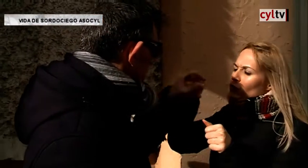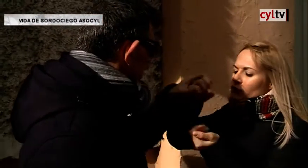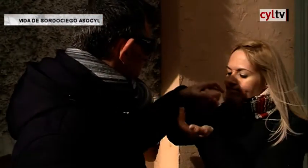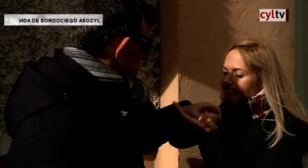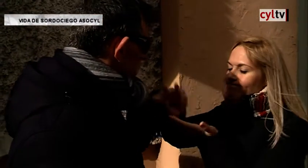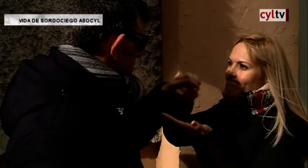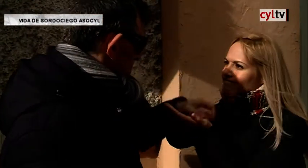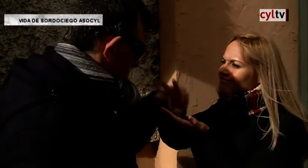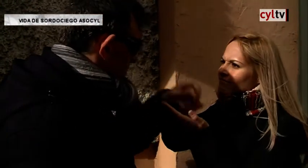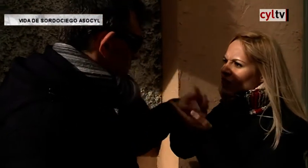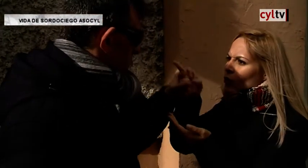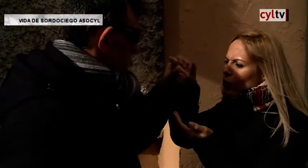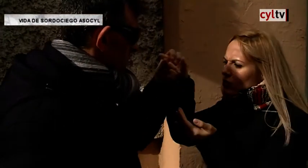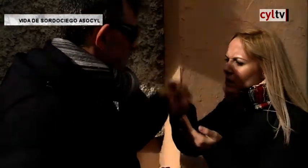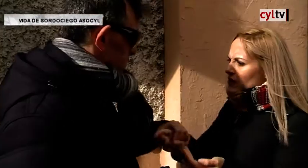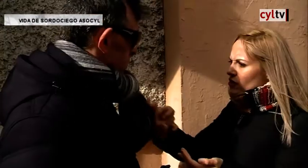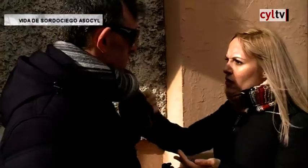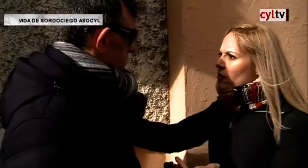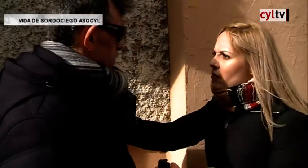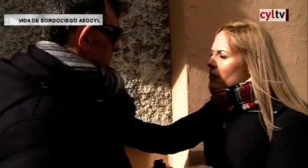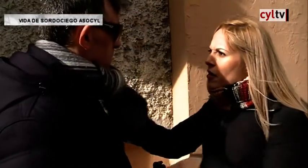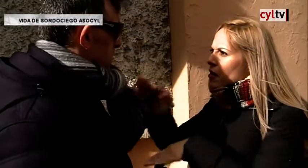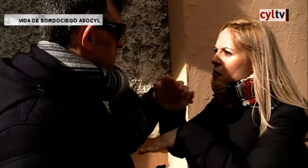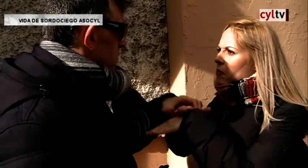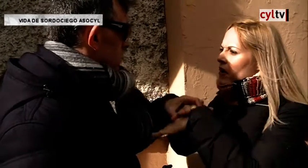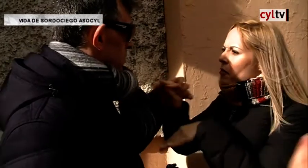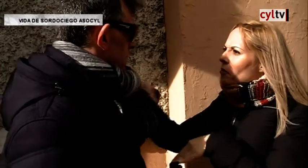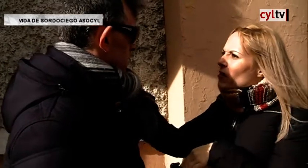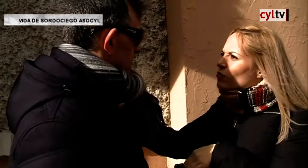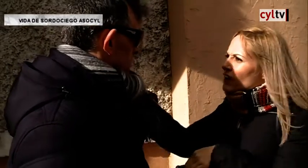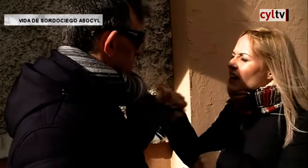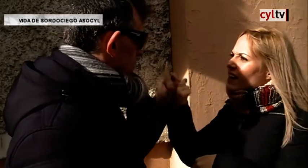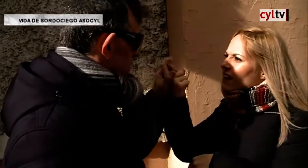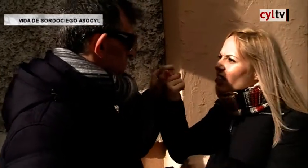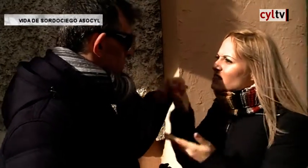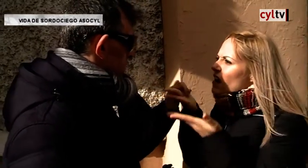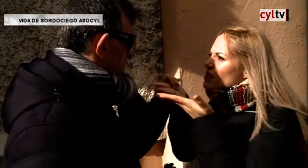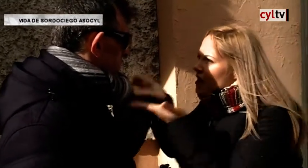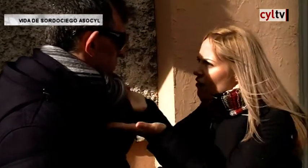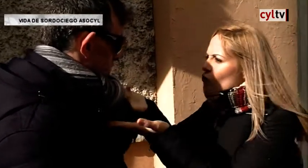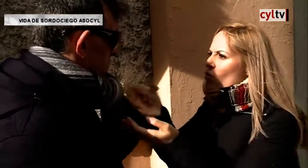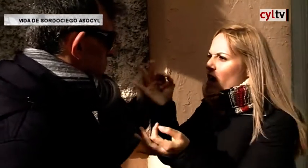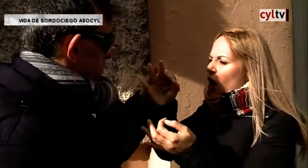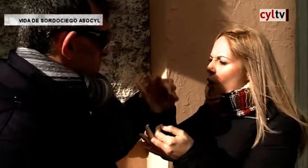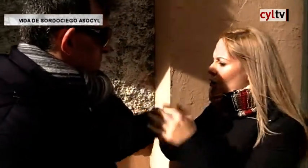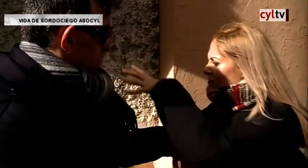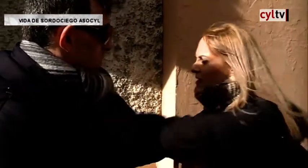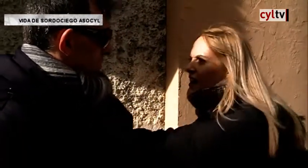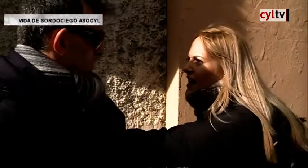que alguien le pare para preguntarle si necesita ayuda o alguien que le ha agarrado del brazo para